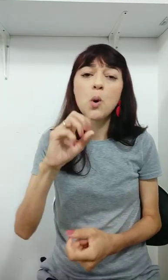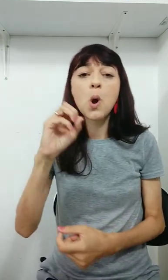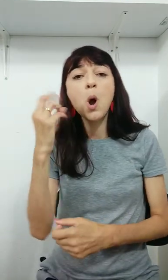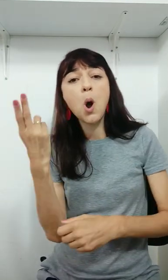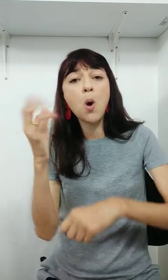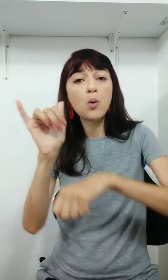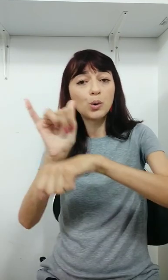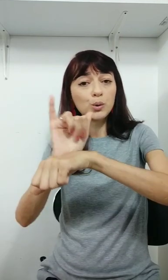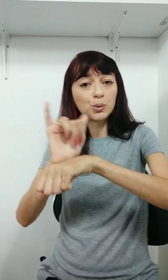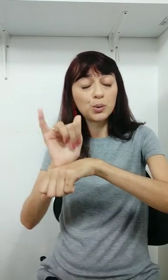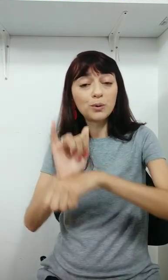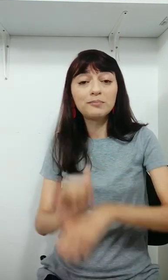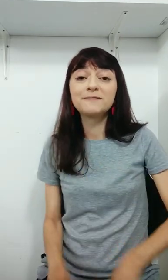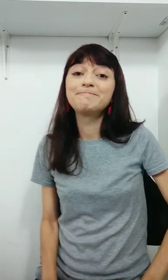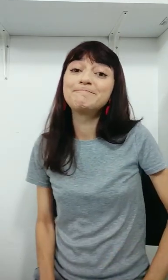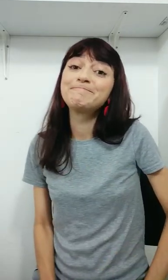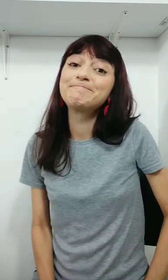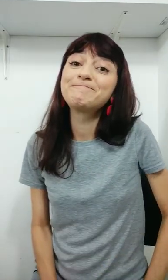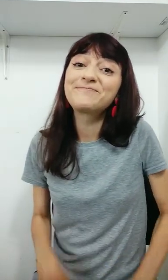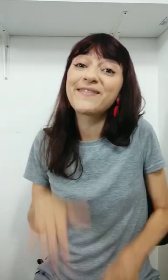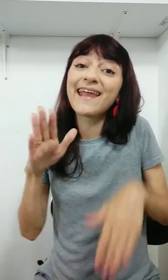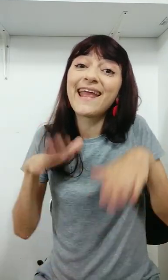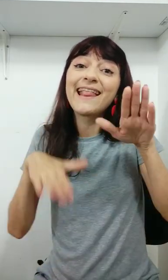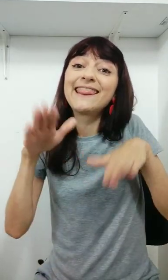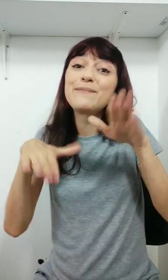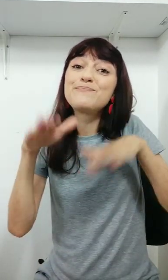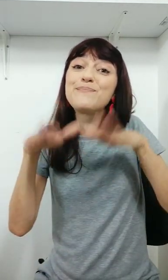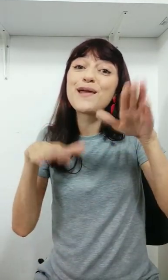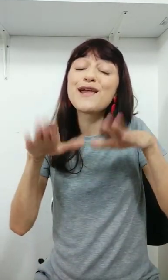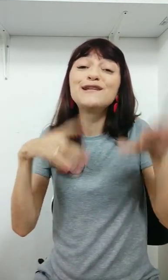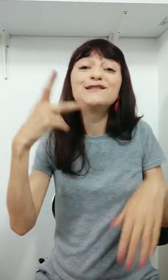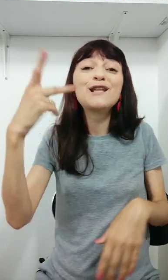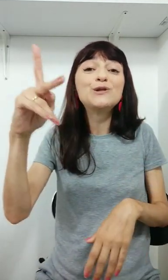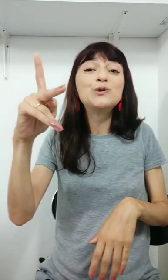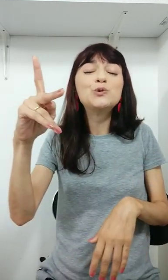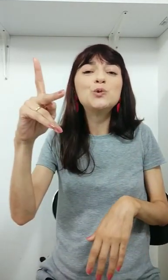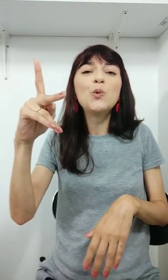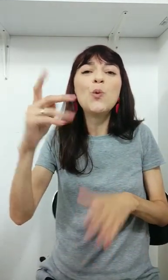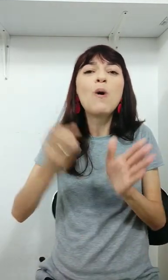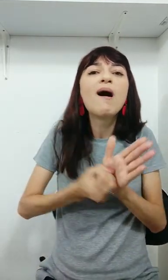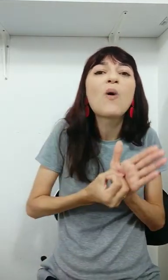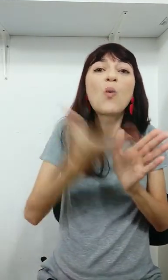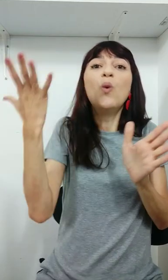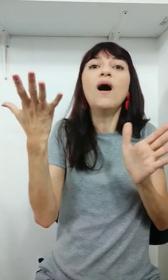que aprende não tendo esse contato com o surdo? Será que só no YouTube? Olha, depende da sua